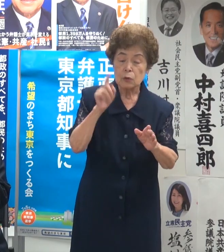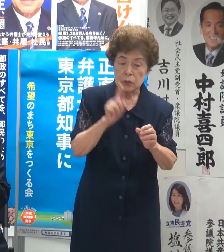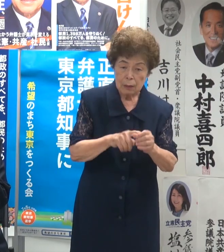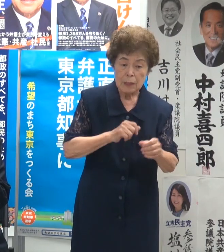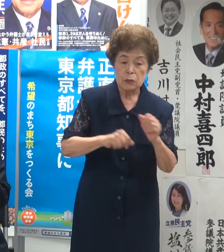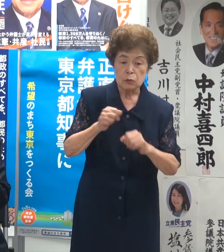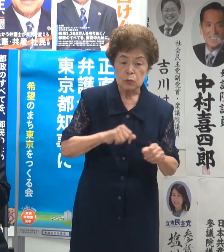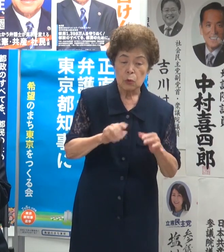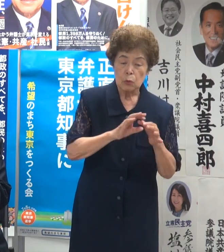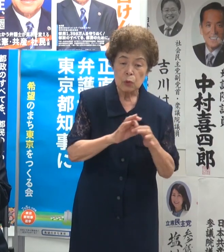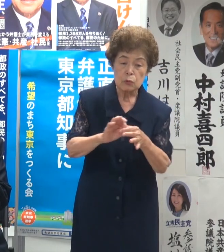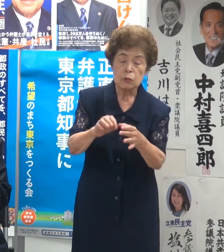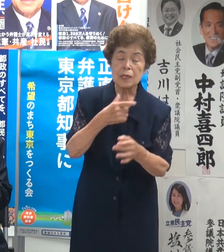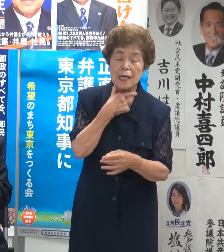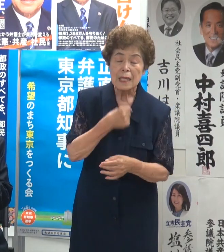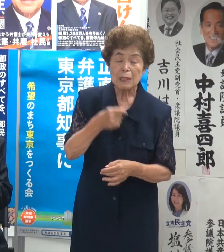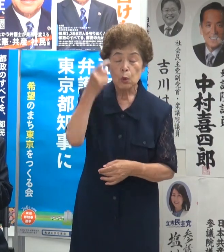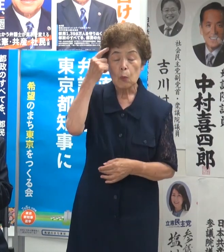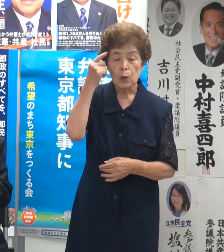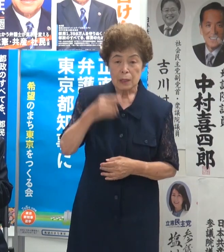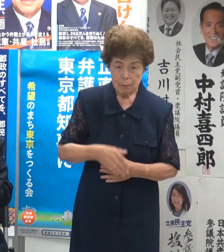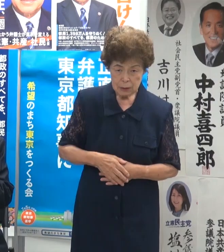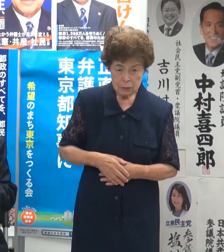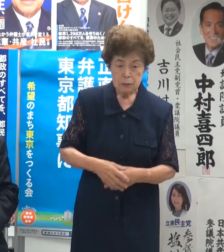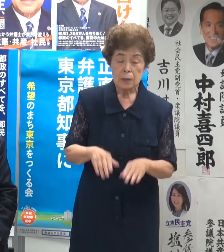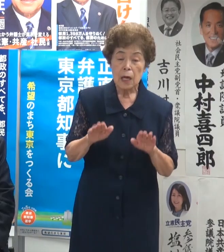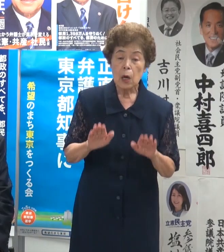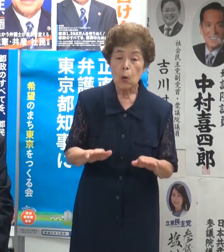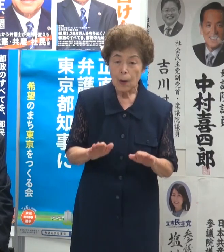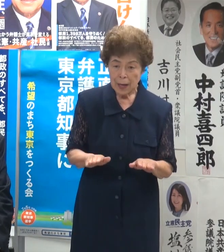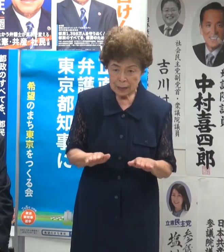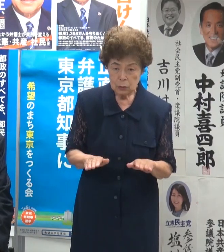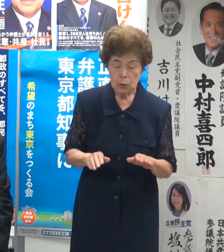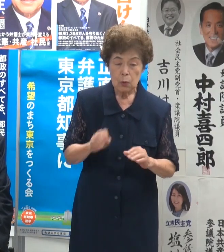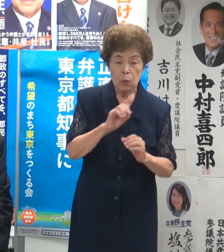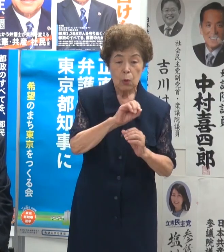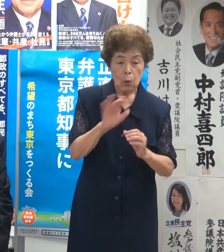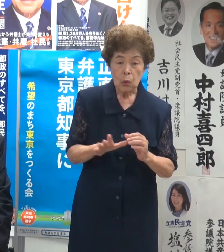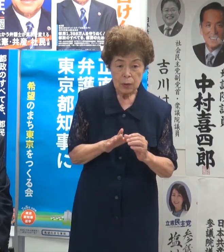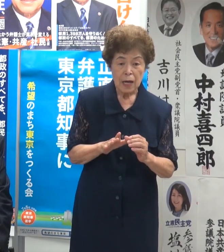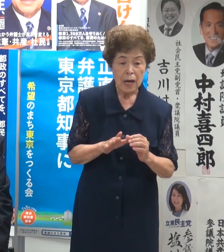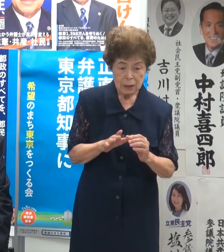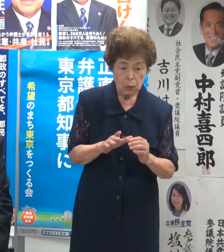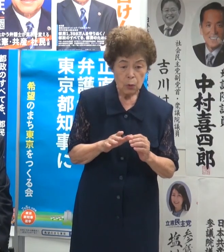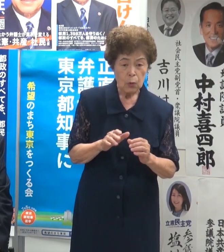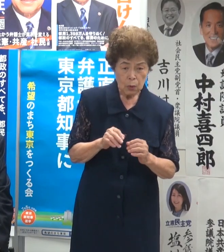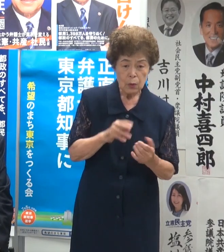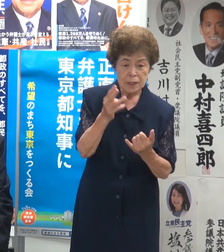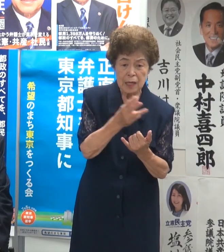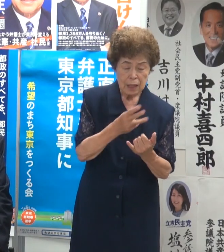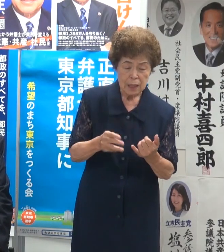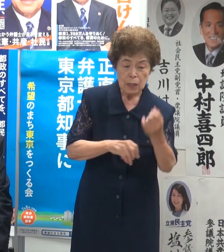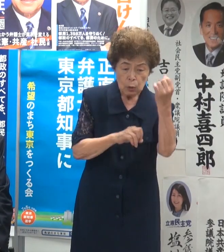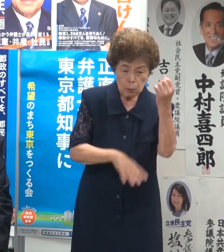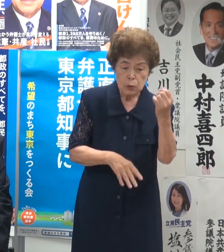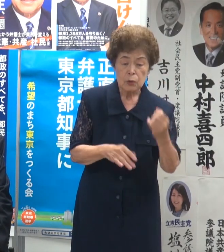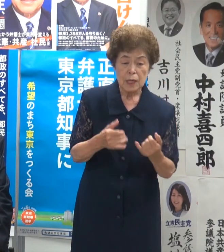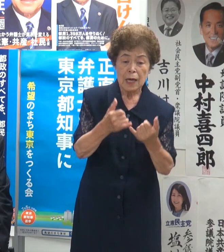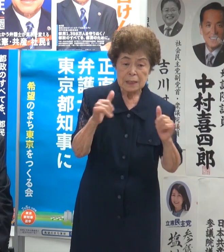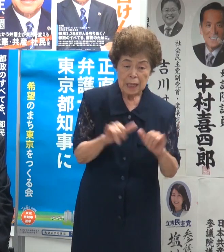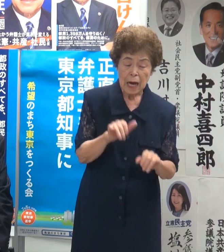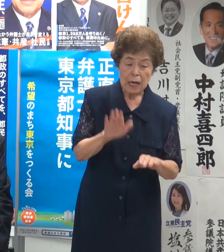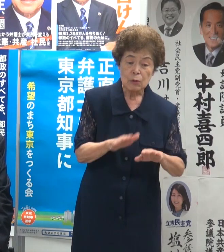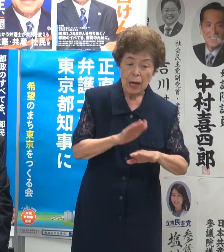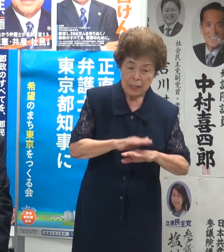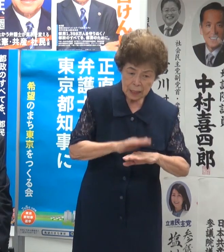動をやっていきたいと思ってますし、それから今回のコロナ災害の下で明らかになった社会の在り方そ